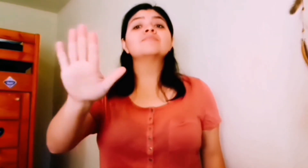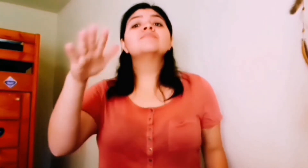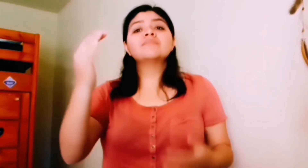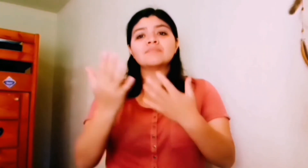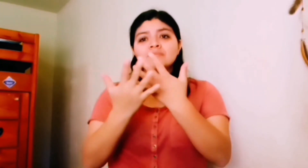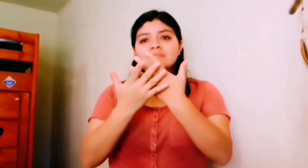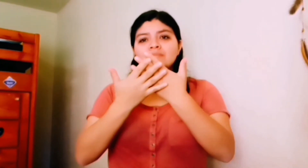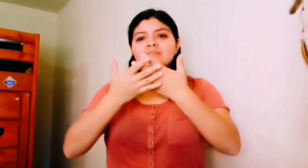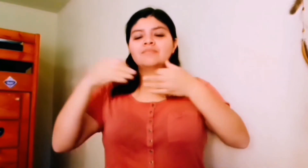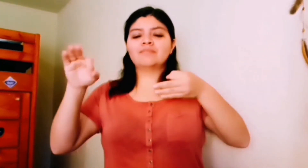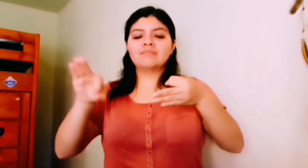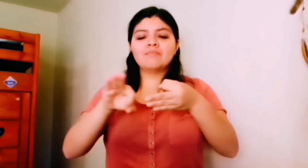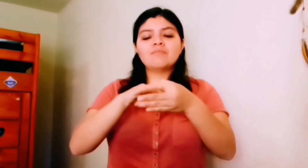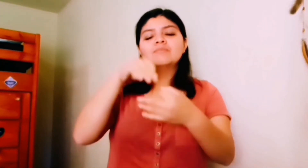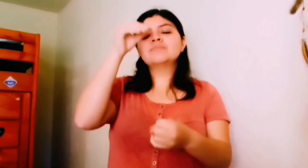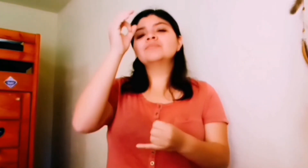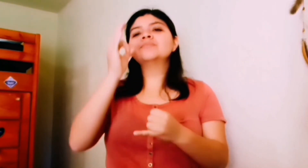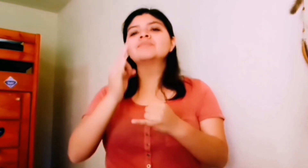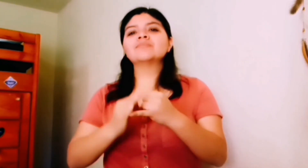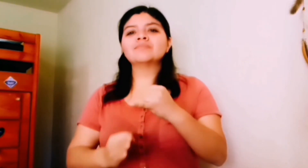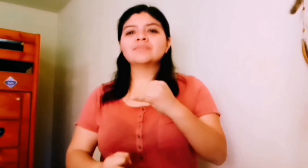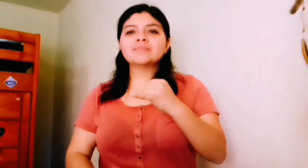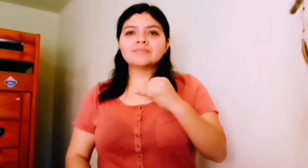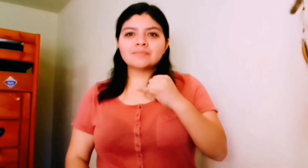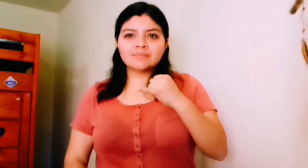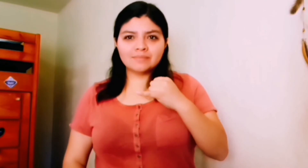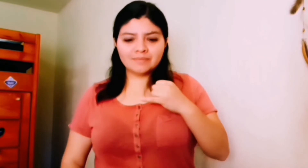solo queda un poco más.